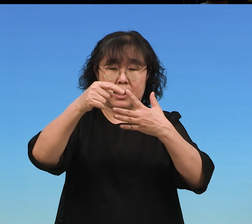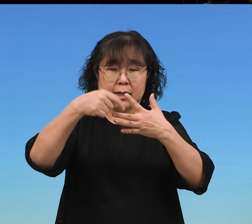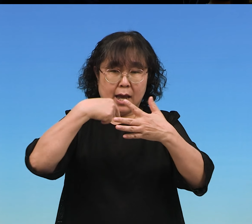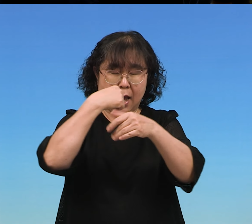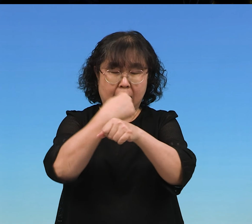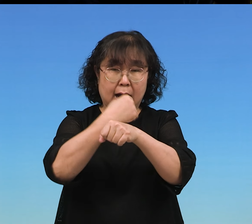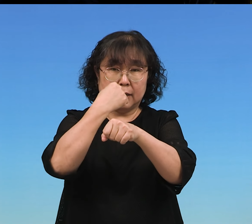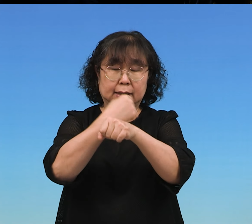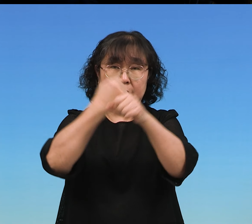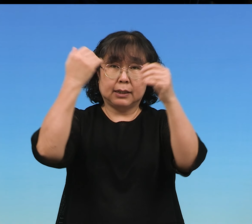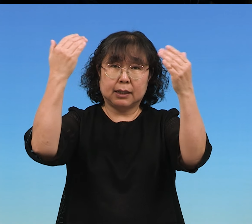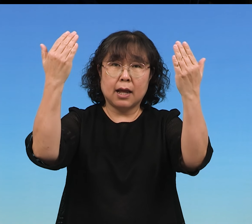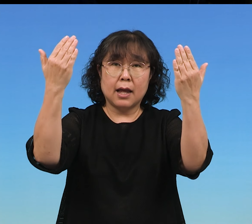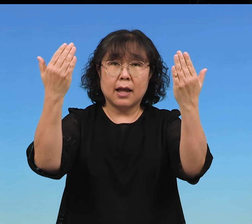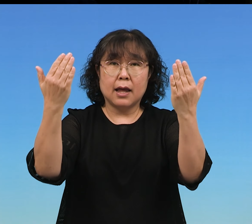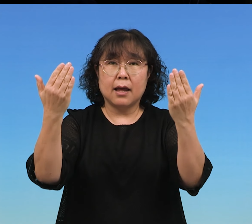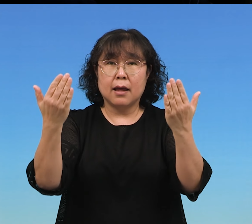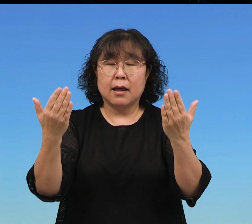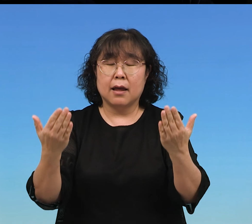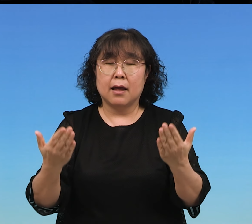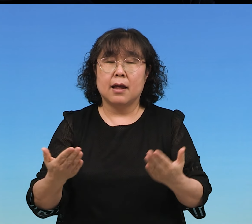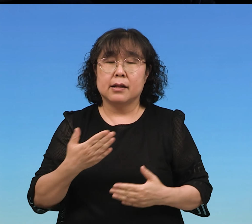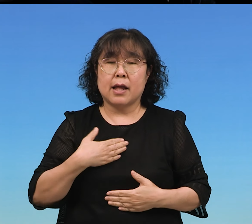나를 아시고 나를 이해하시네.